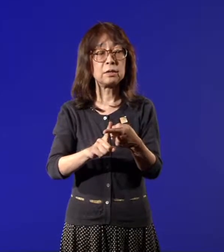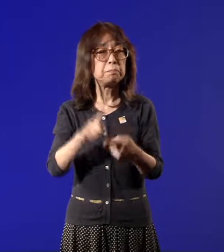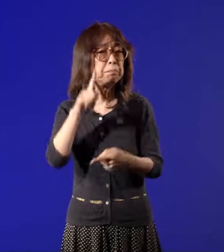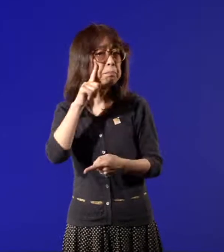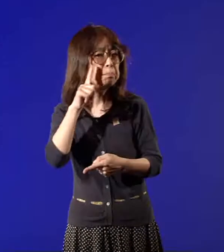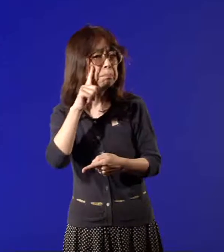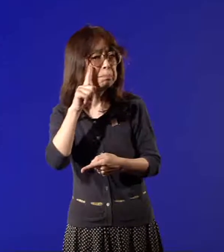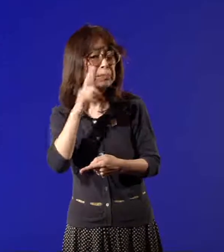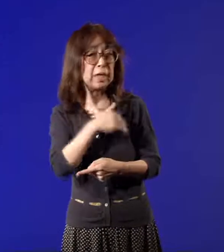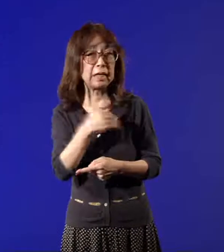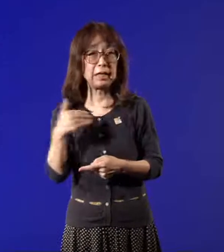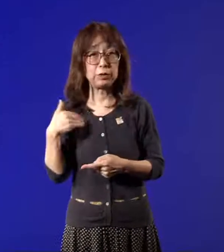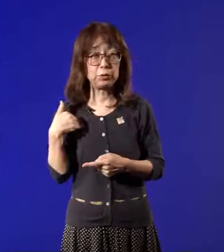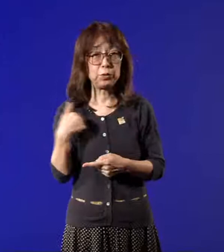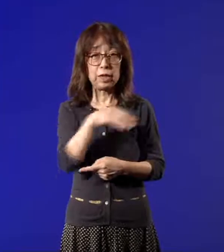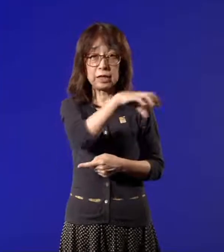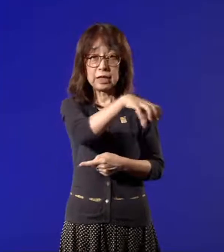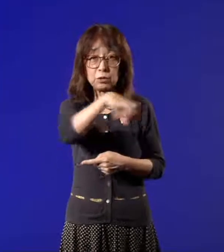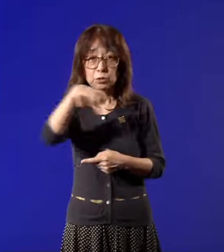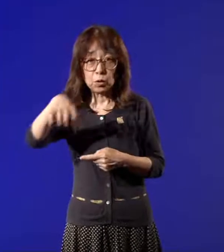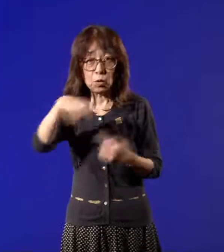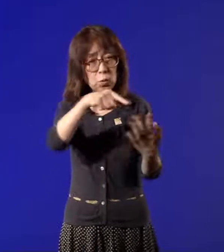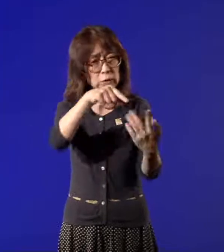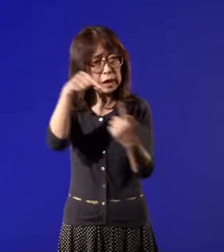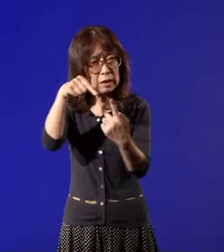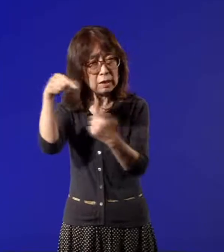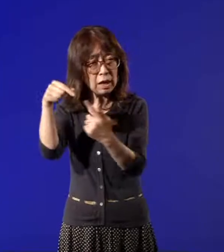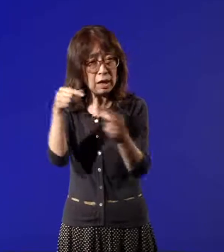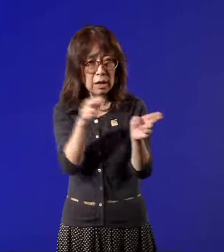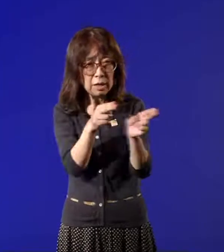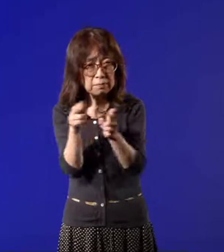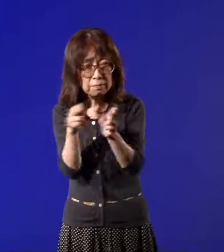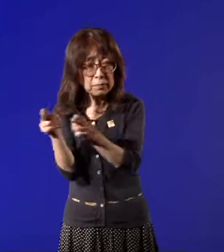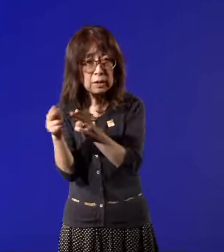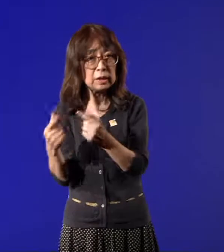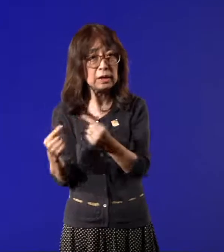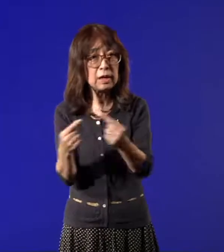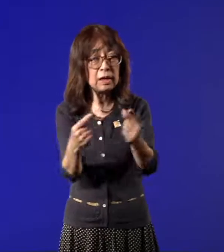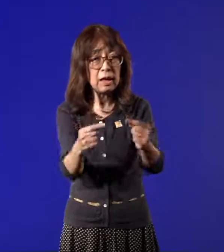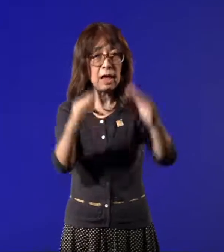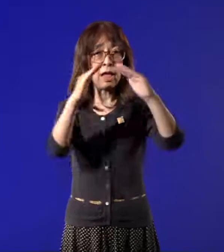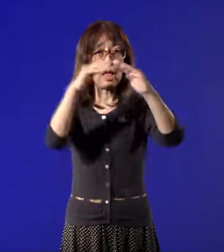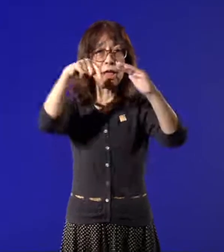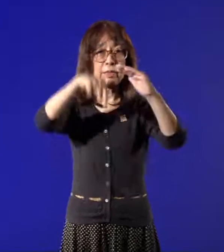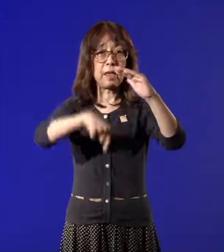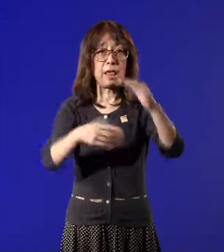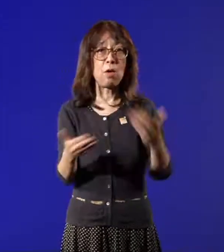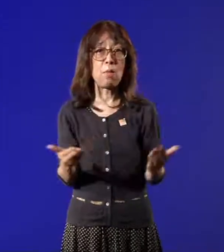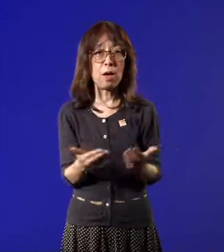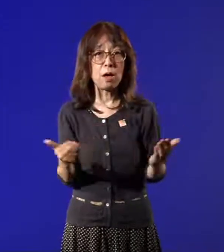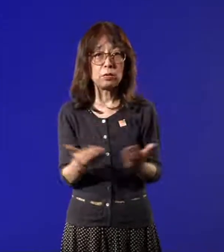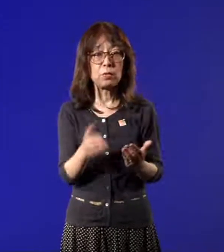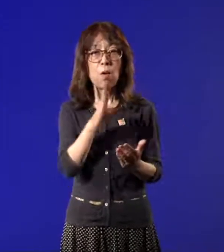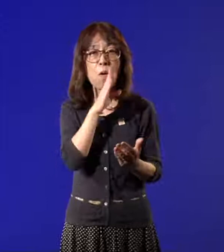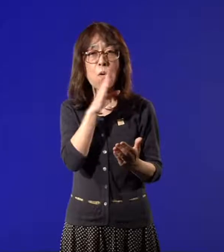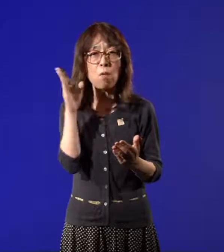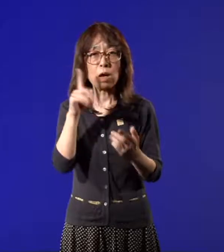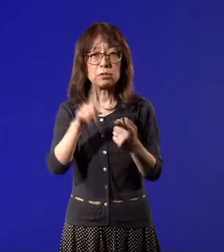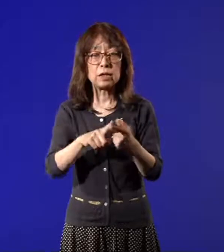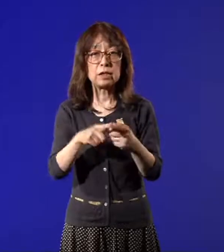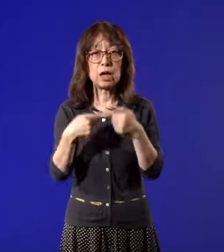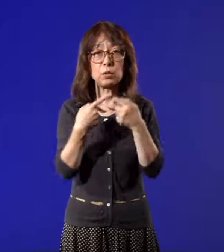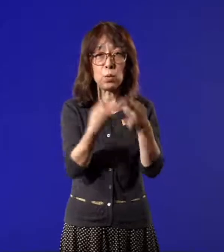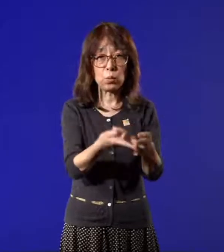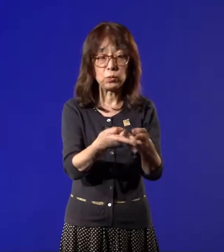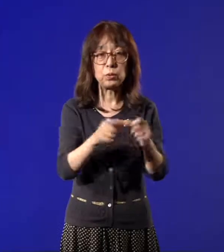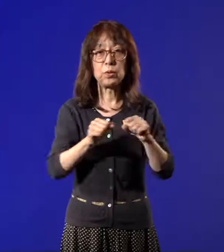るセクション、こういったところを選定をしながらテレワークの本格的な導入に向けての動きをつけていきたいとこのように思っています。